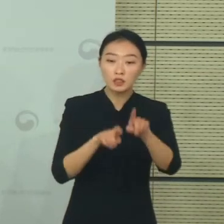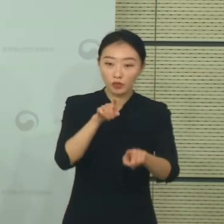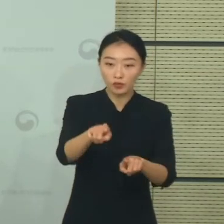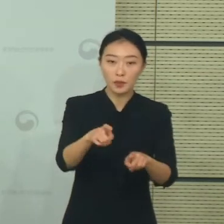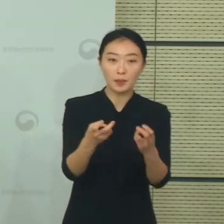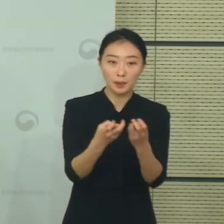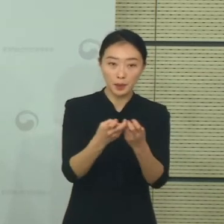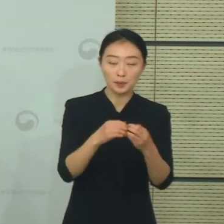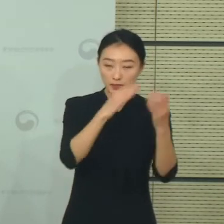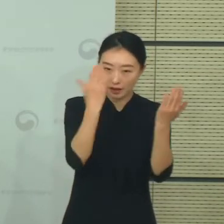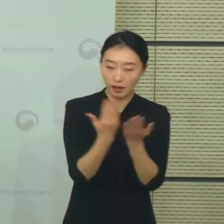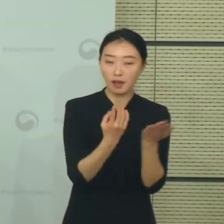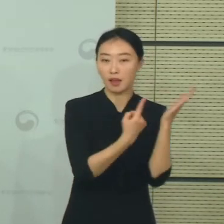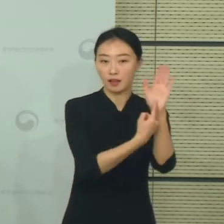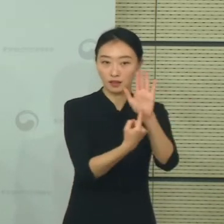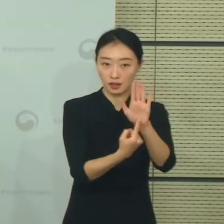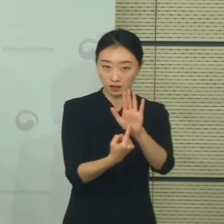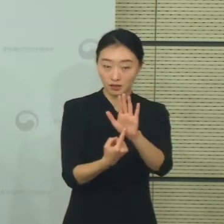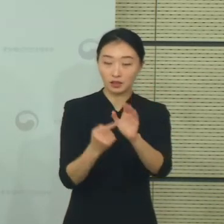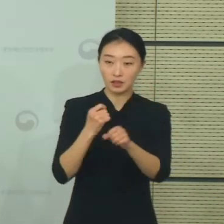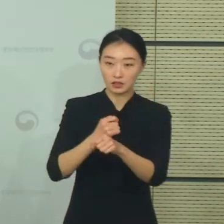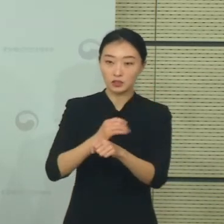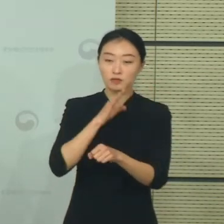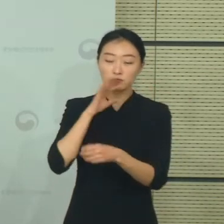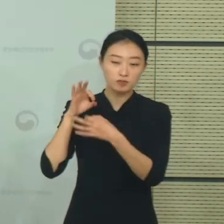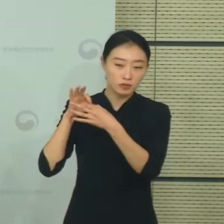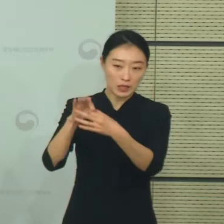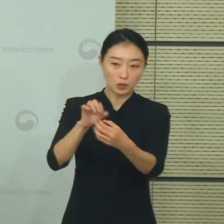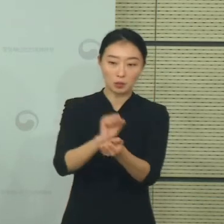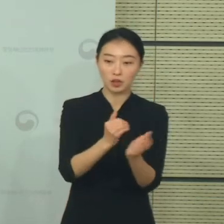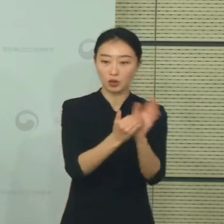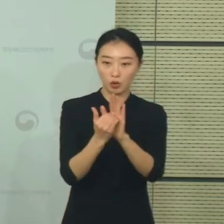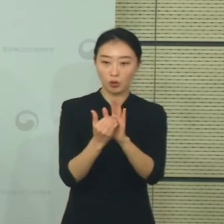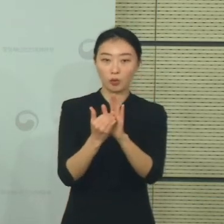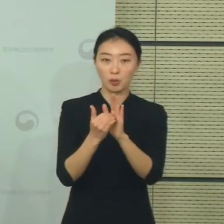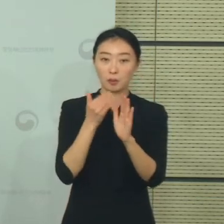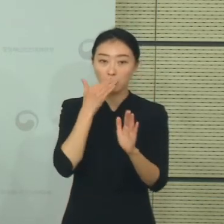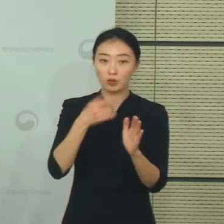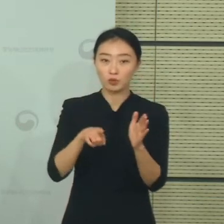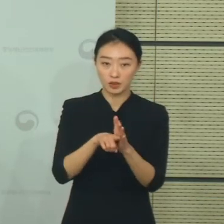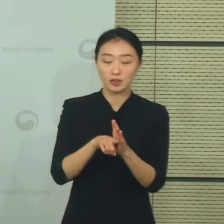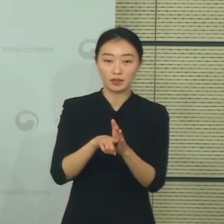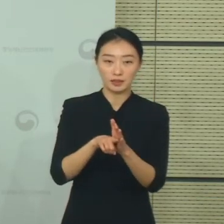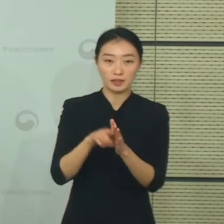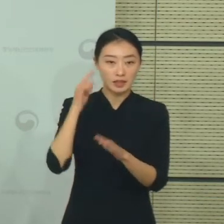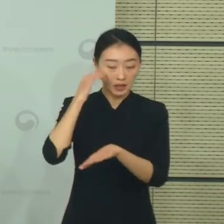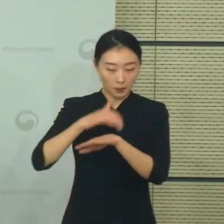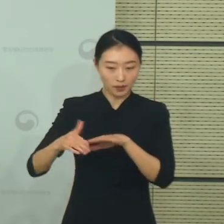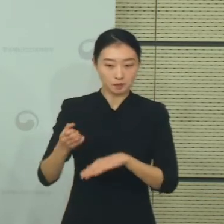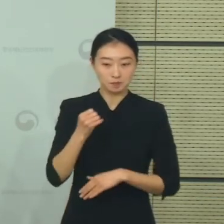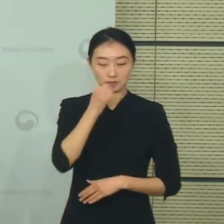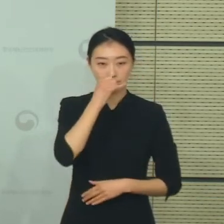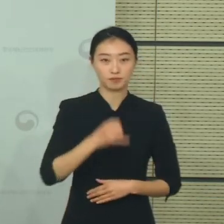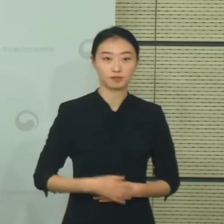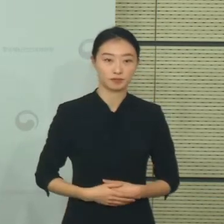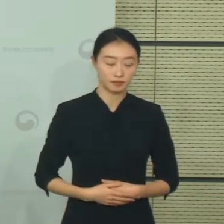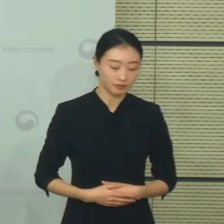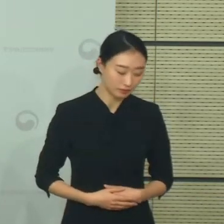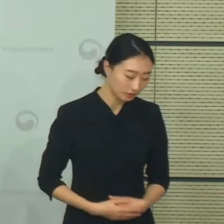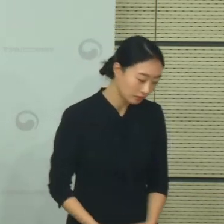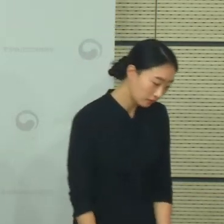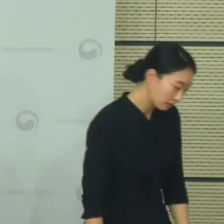같이 하면서 지속 가능한 어떤 방역 체계로 같이 가려는 그런 계획을 가지고 있습니다.